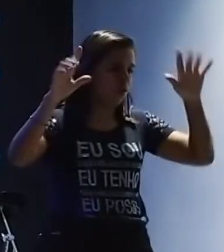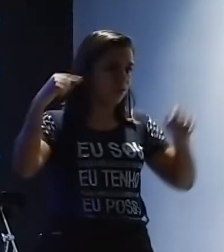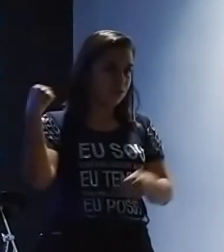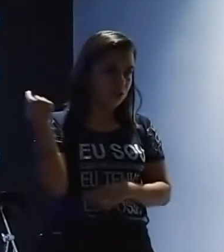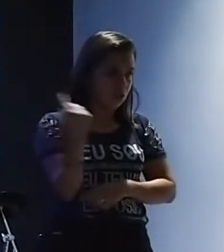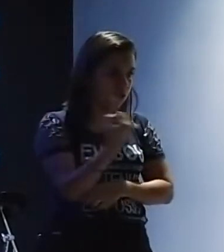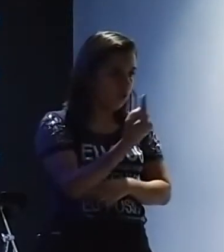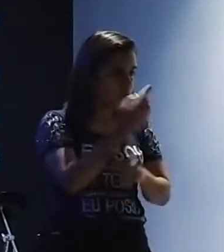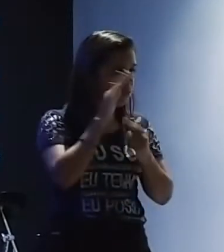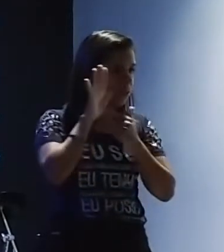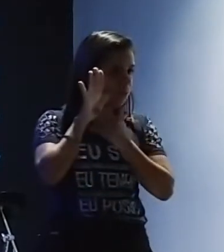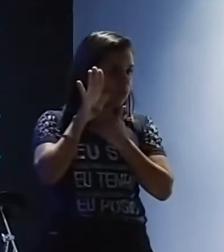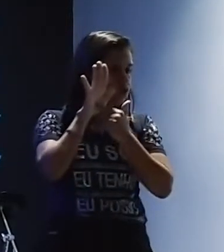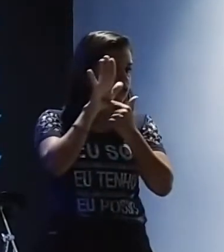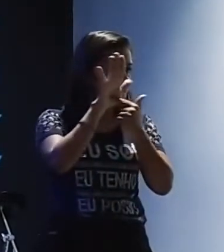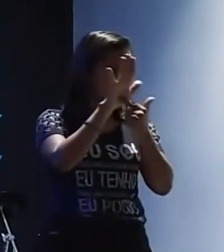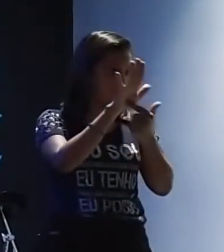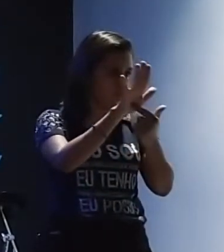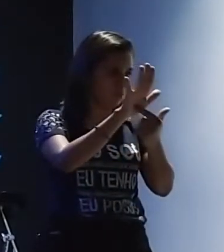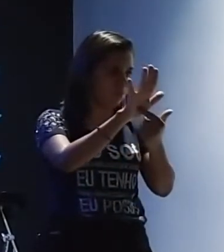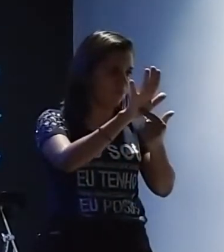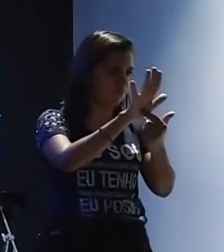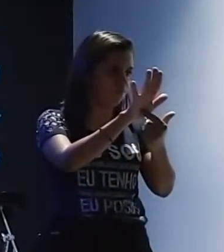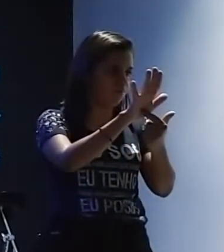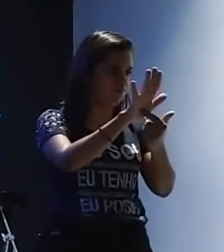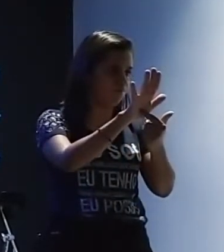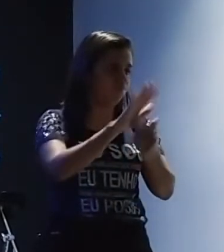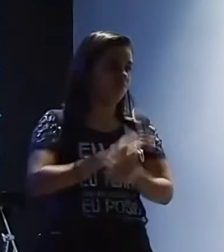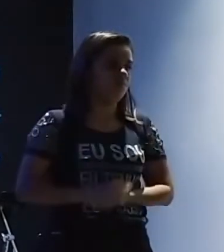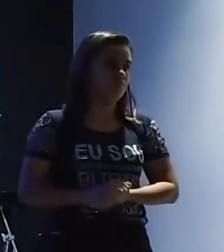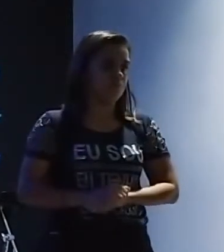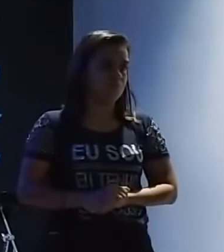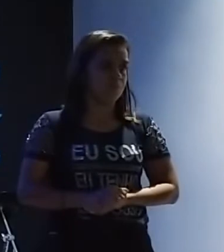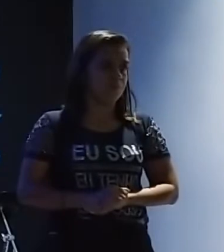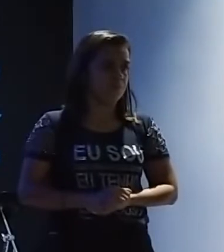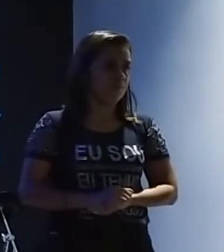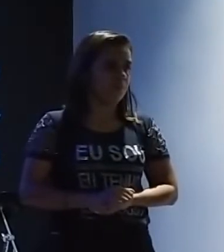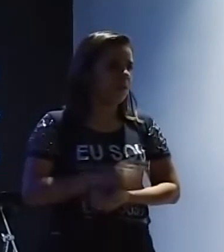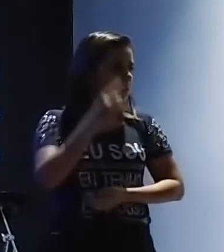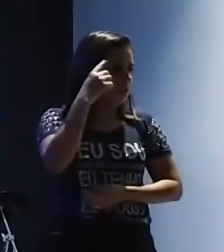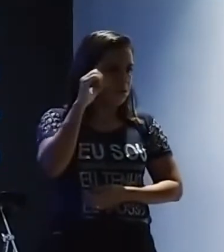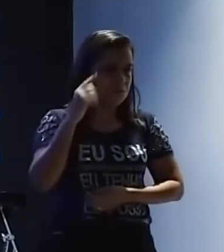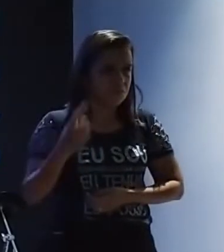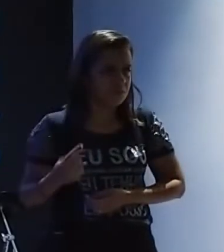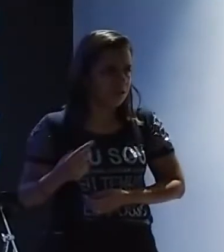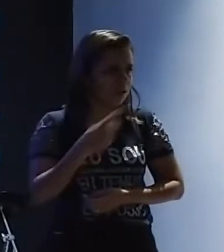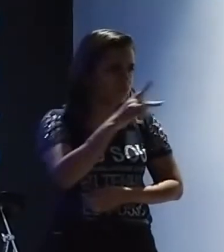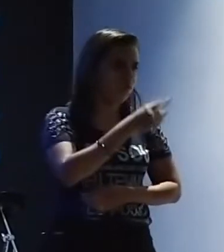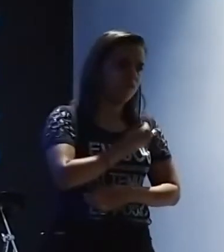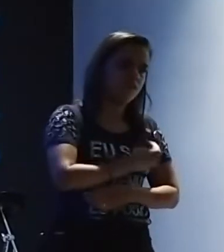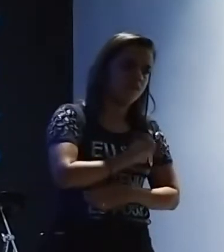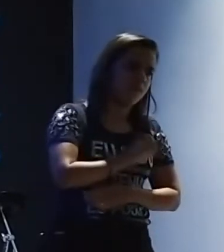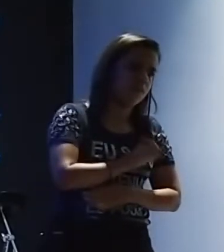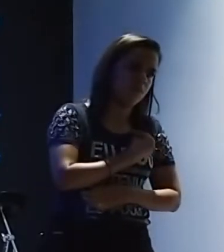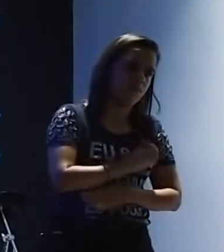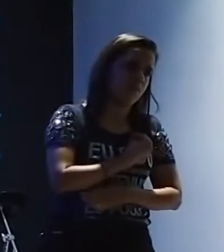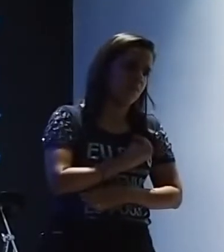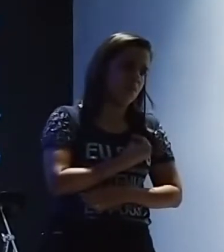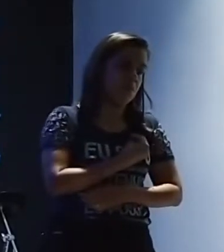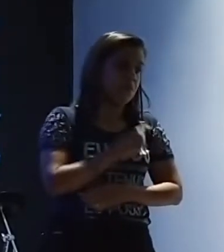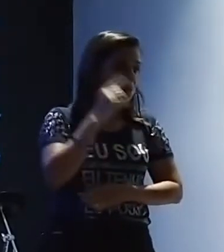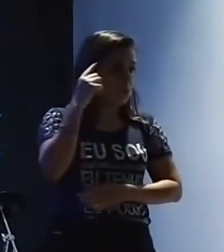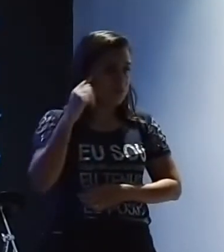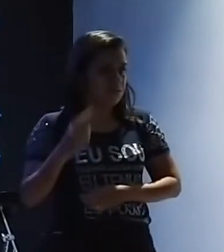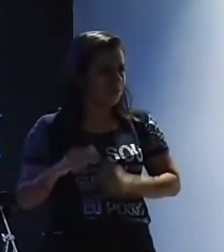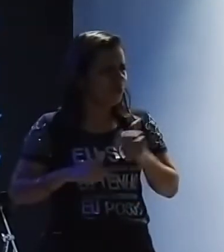de ser revelada. Aleluia! Meu irmão, minha irmã, eu não sei o que você está passando, eu não sei qual é a